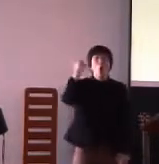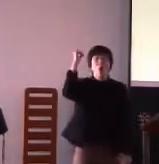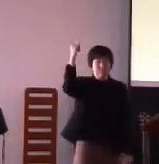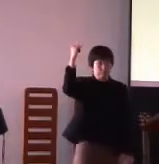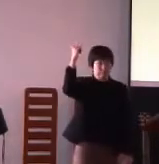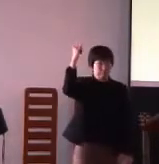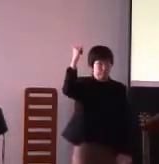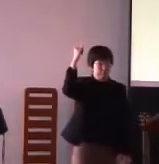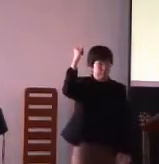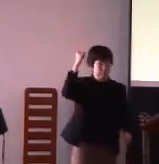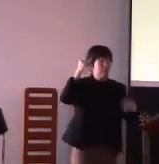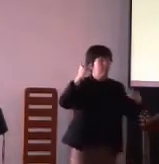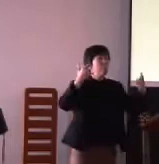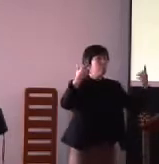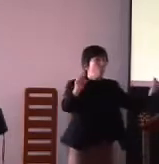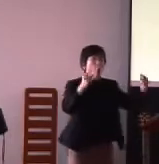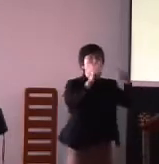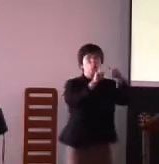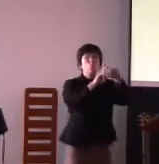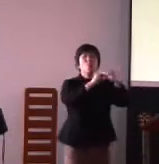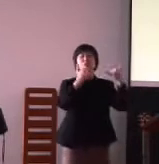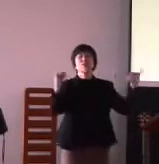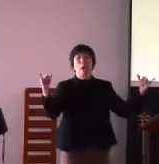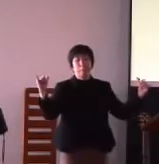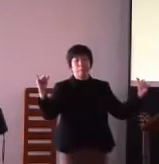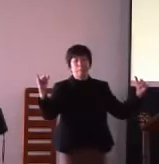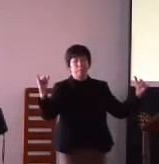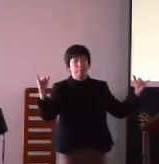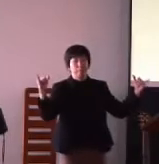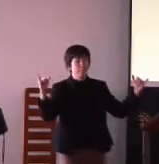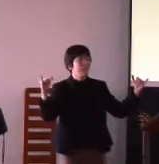お父さんお母さん両親もクリスチャンです。